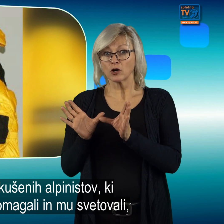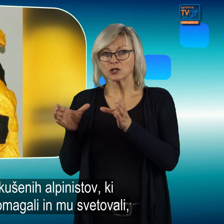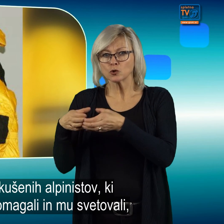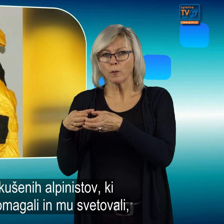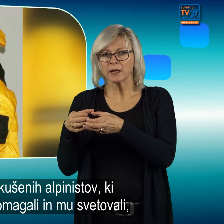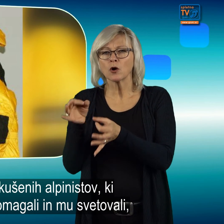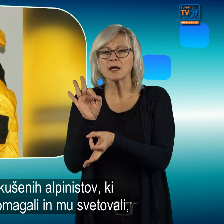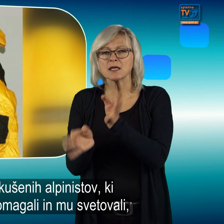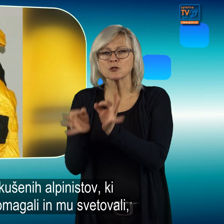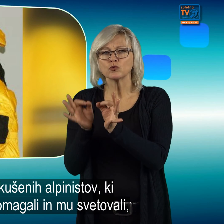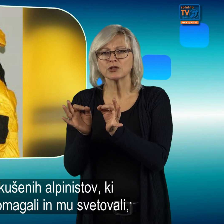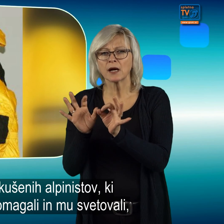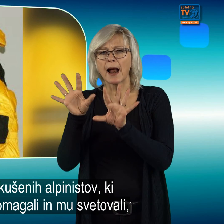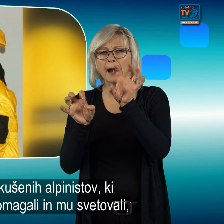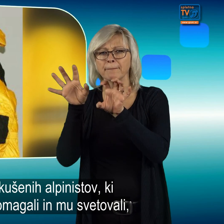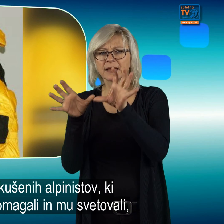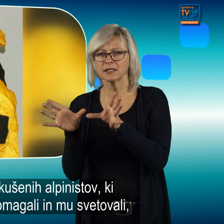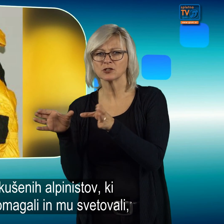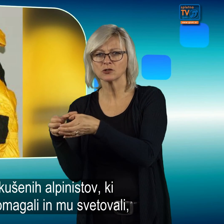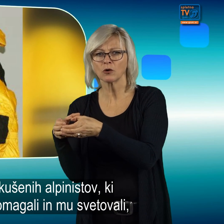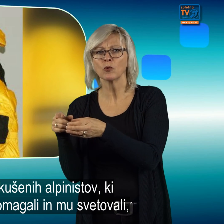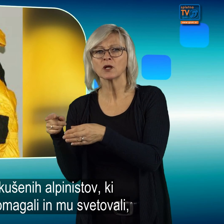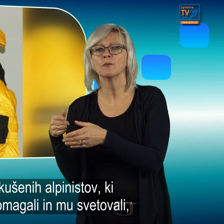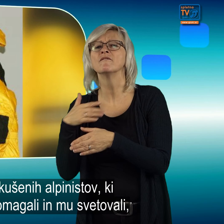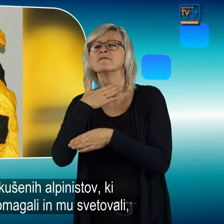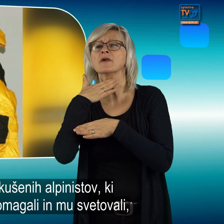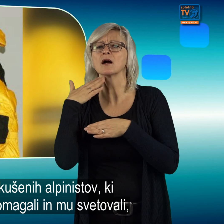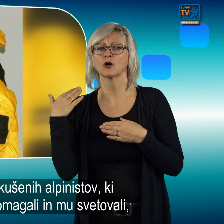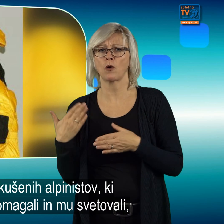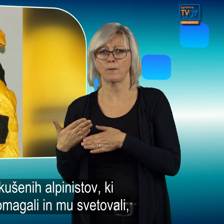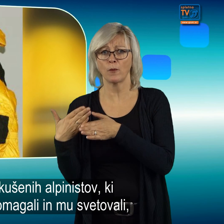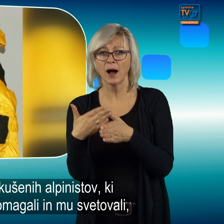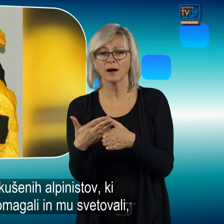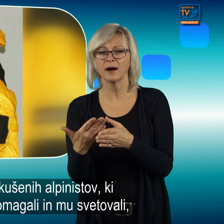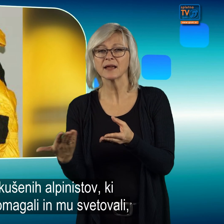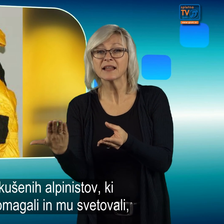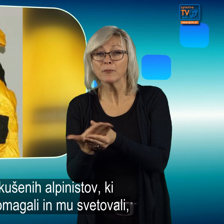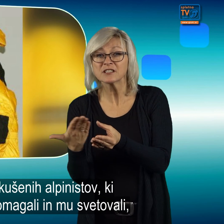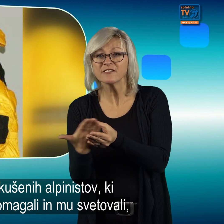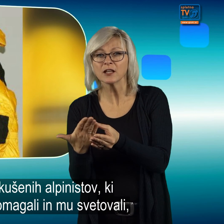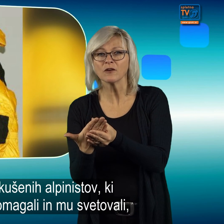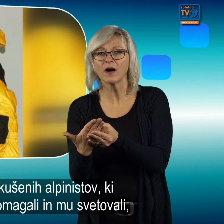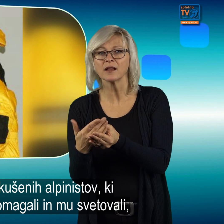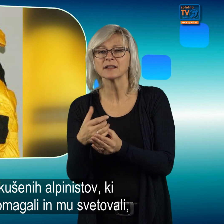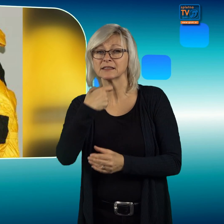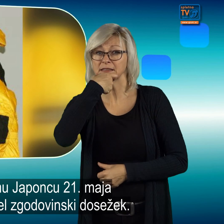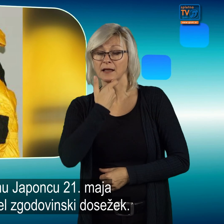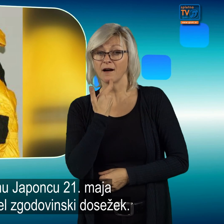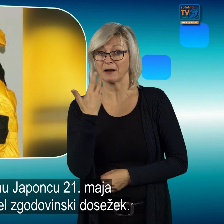Skupino izkušenih alpinistov, ki so mu veliko pomagali in svetovali, je 50-letnemu Japoncu